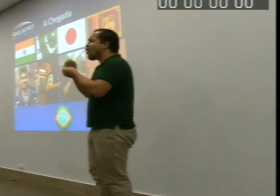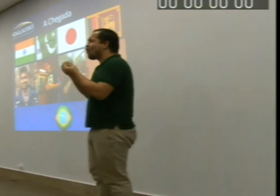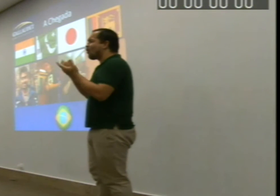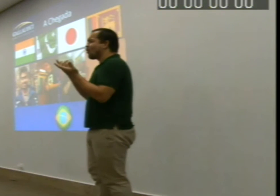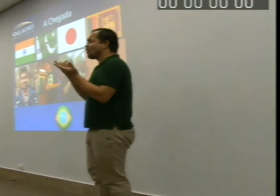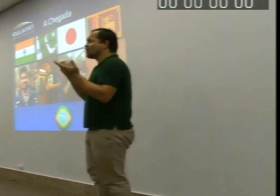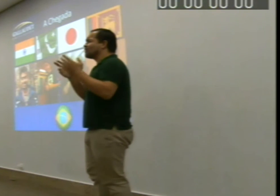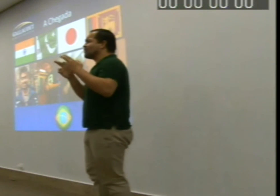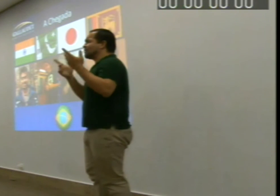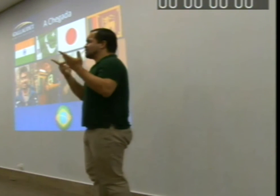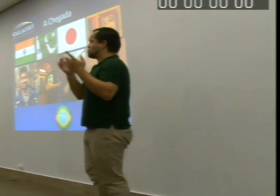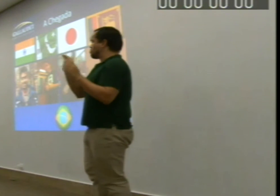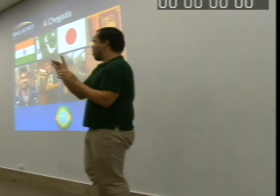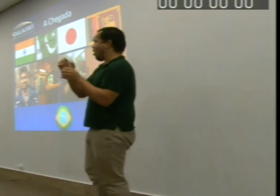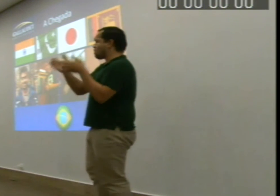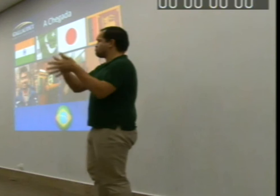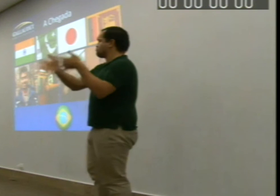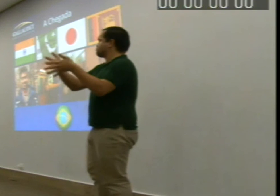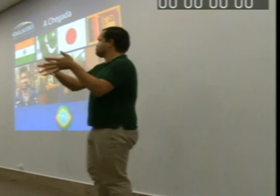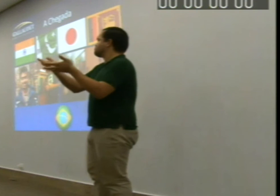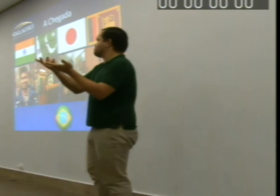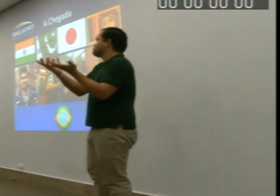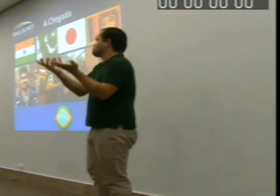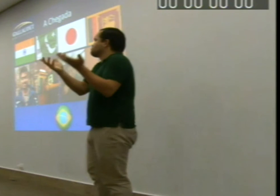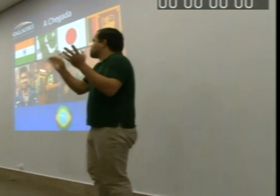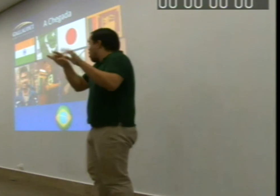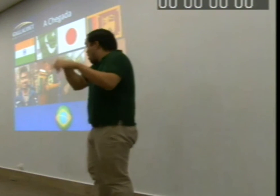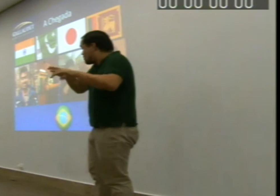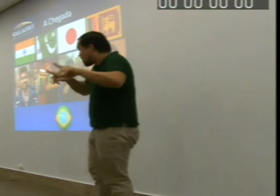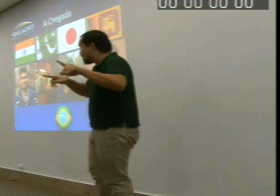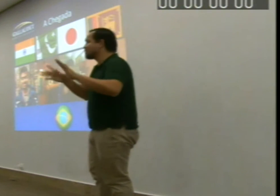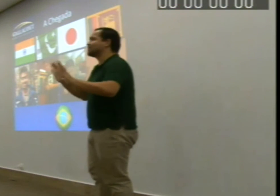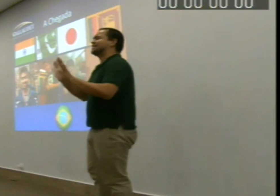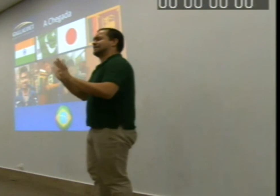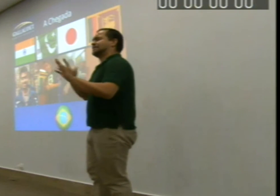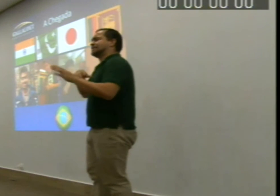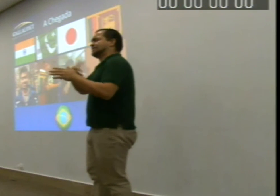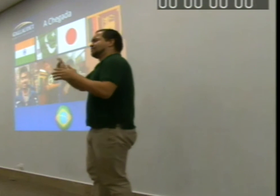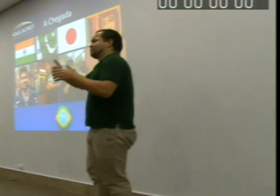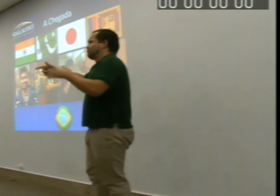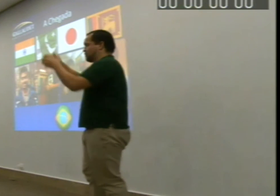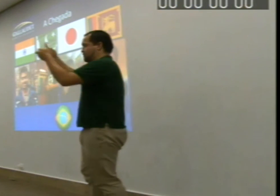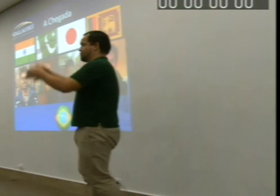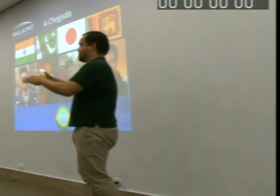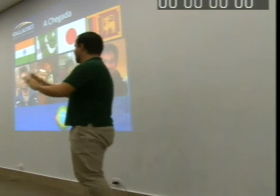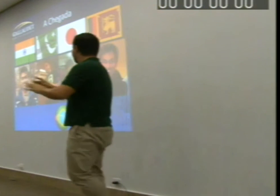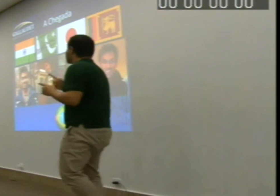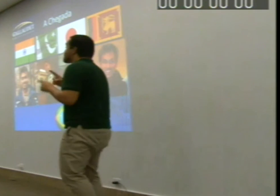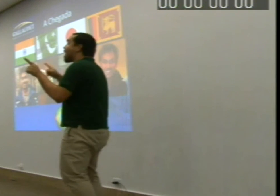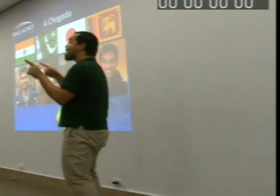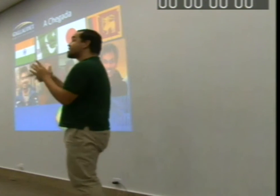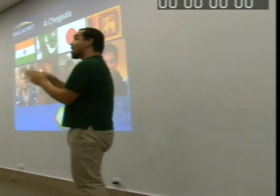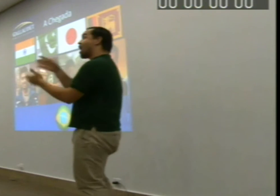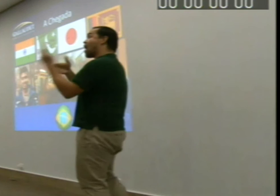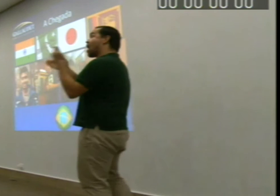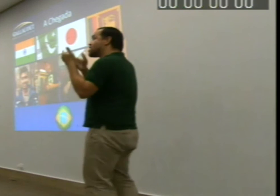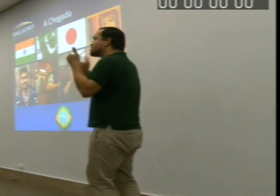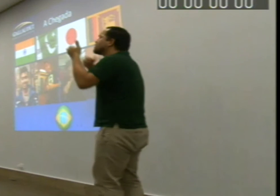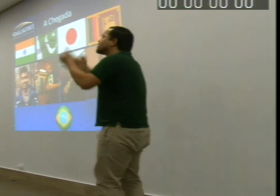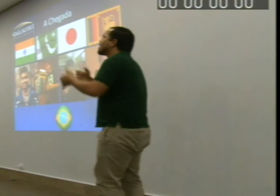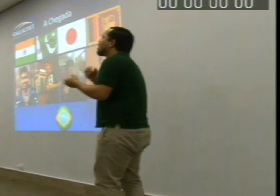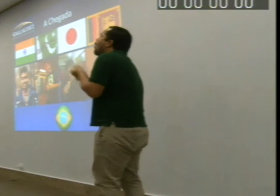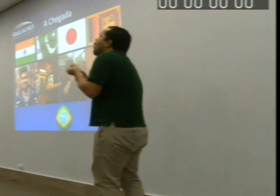né Então como que é só a língua de sinais é diferente depois a gente vai ver